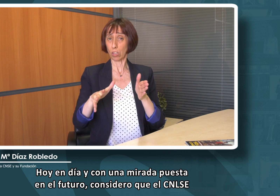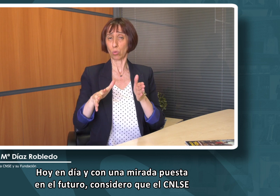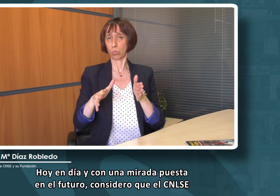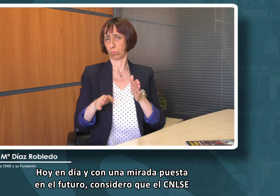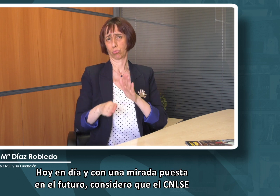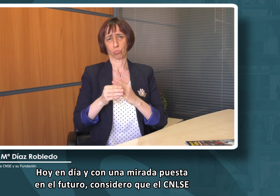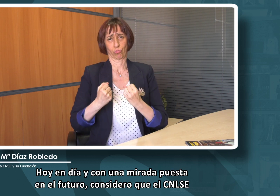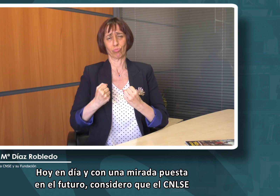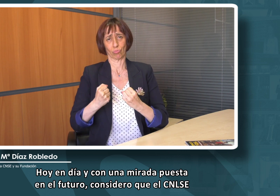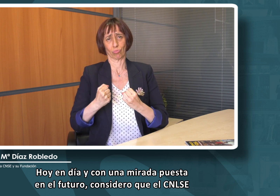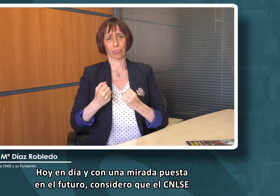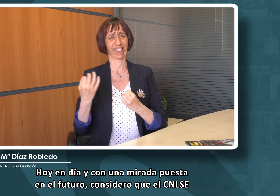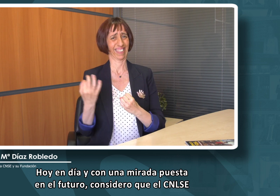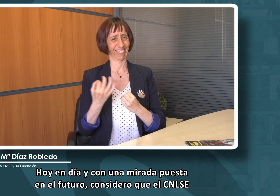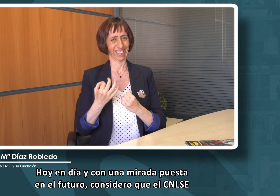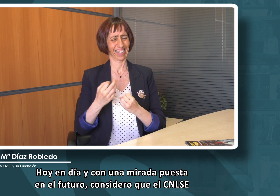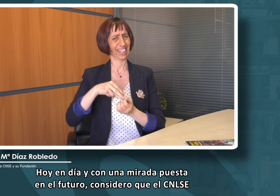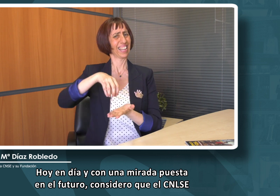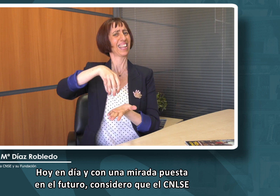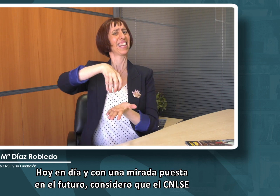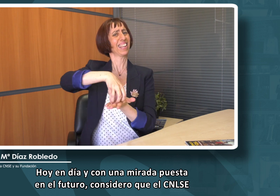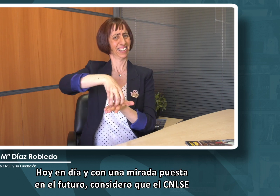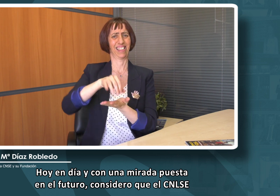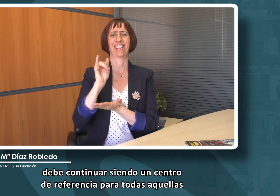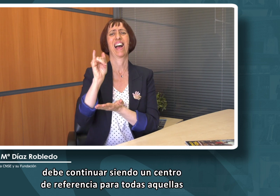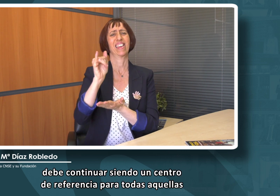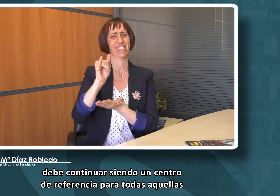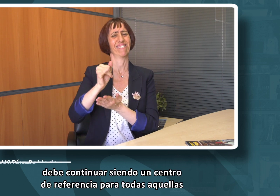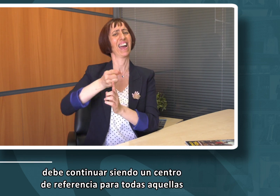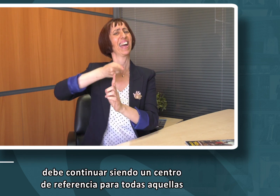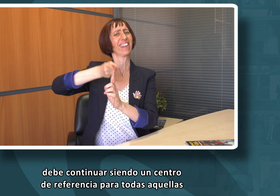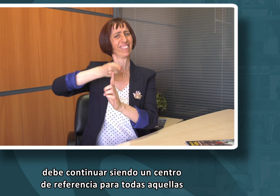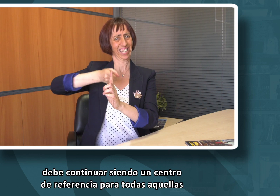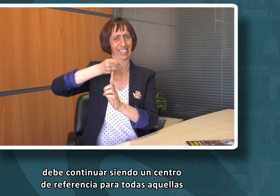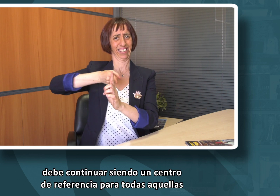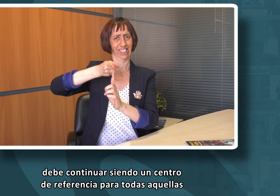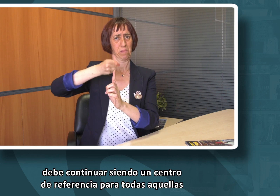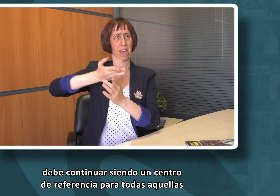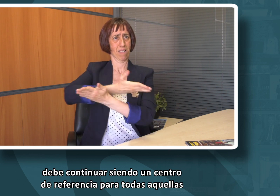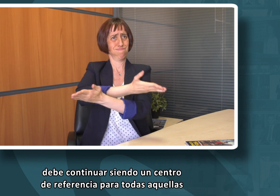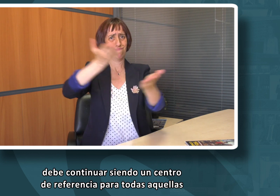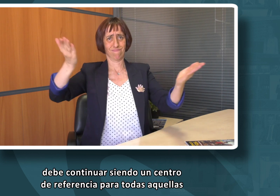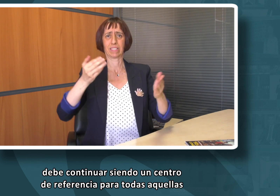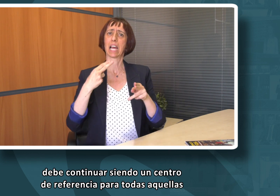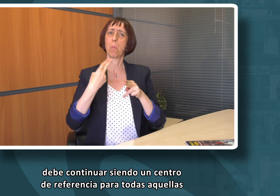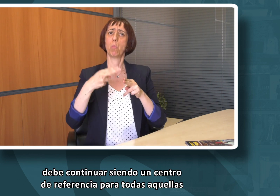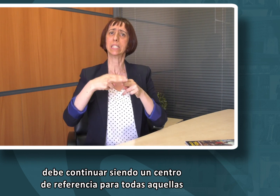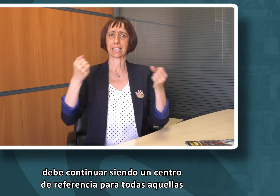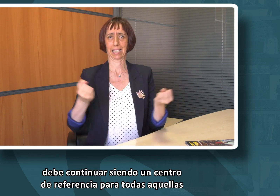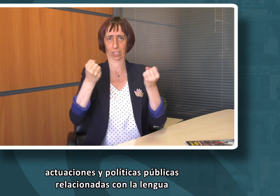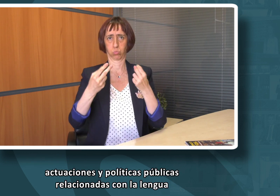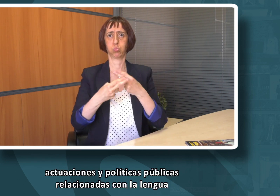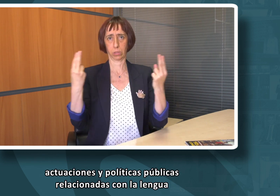Hoy en día, y con una mirada puesta en el futuro, considero que el CNLSE debe continuar siendo un centro de referencia para todas